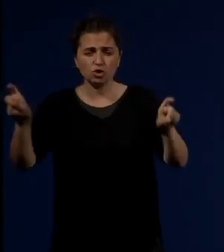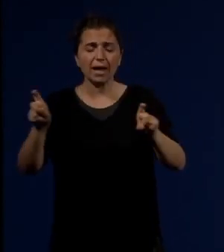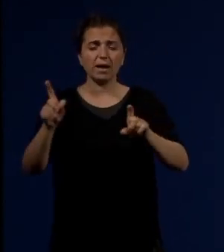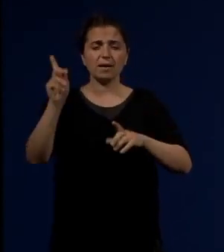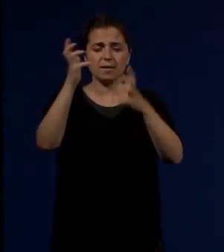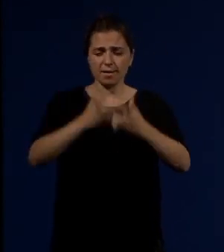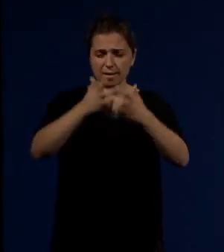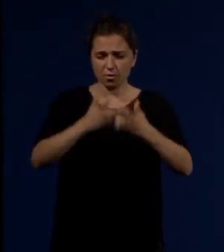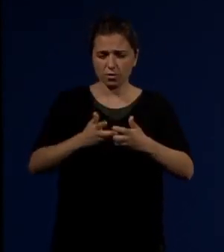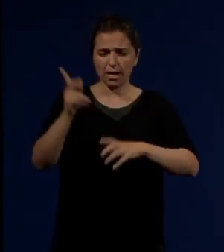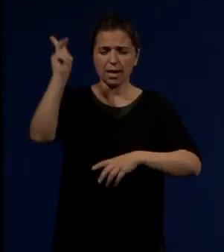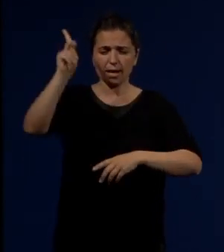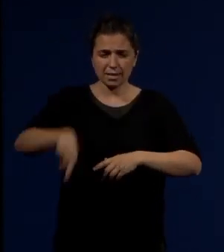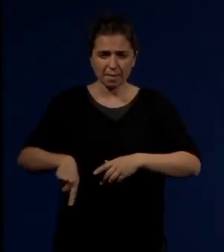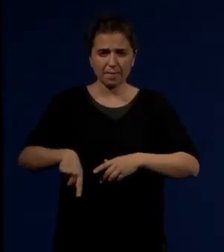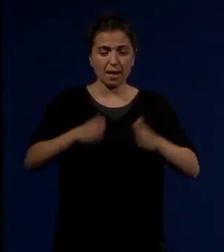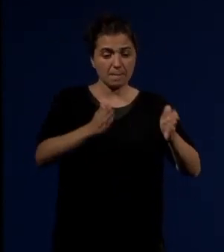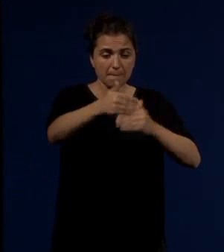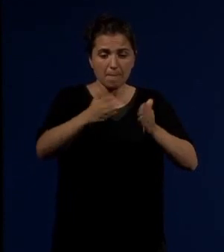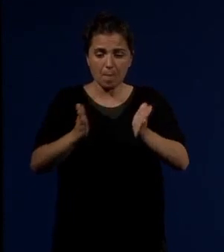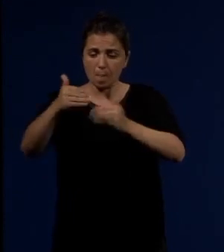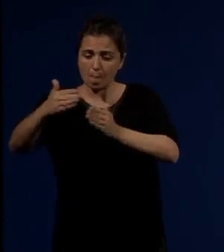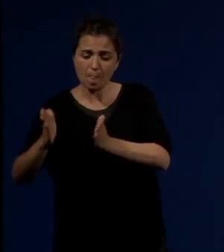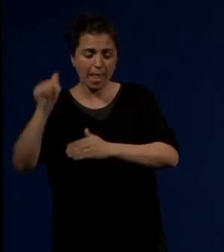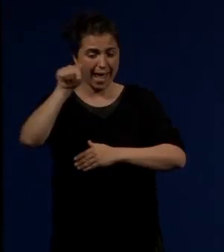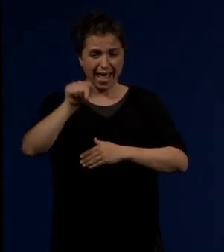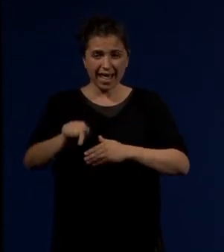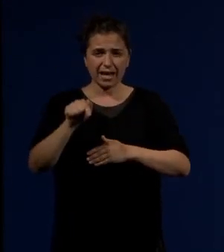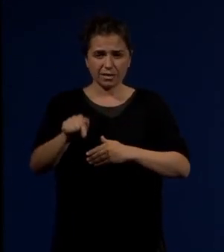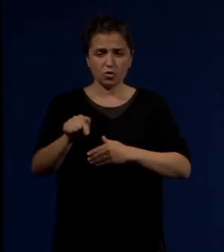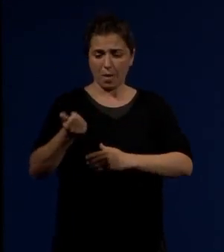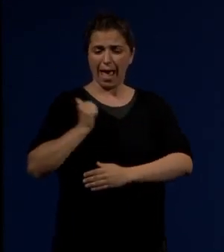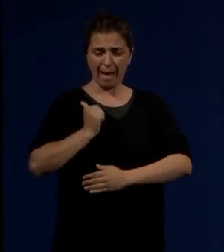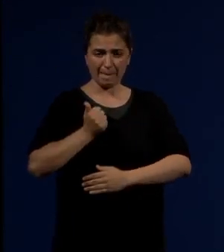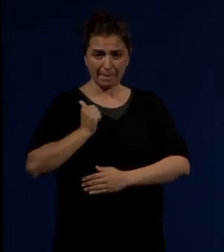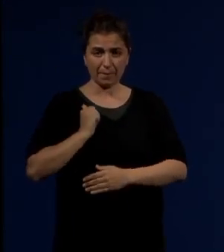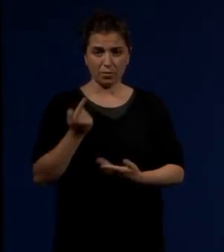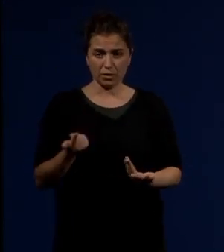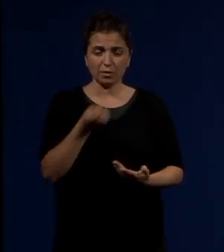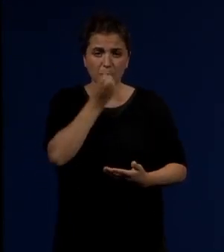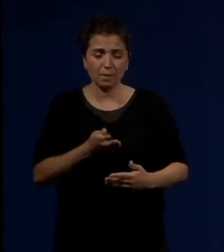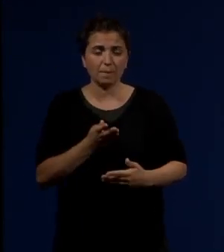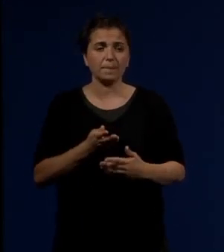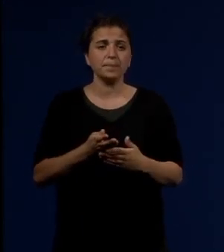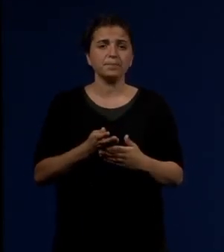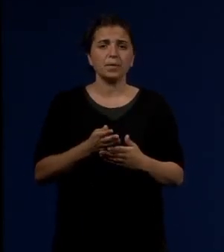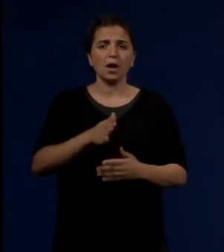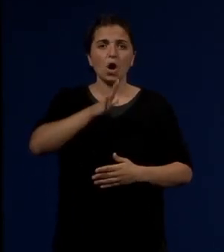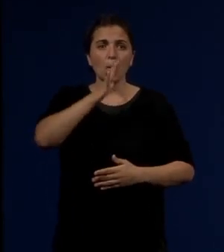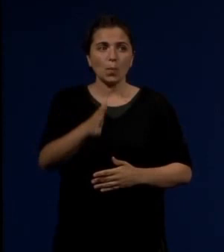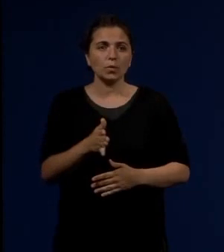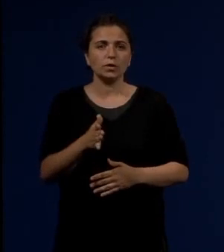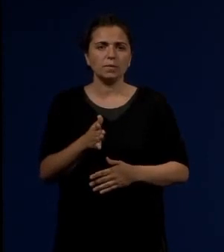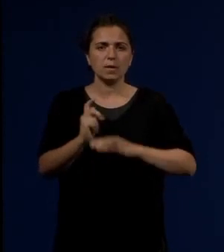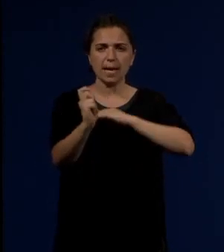parcelas industriais, rentabilizando e optimizando todo o solo industrial que neste momento está inoperativo en Galicia, entre outras cousas, porque faltos